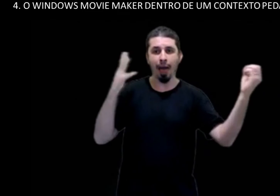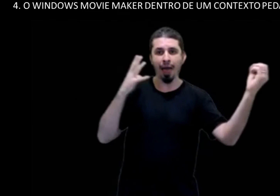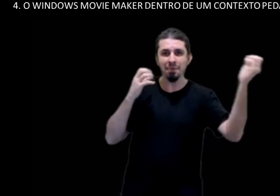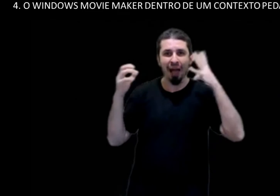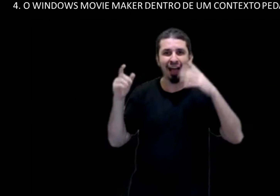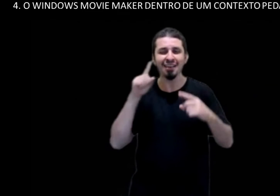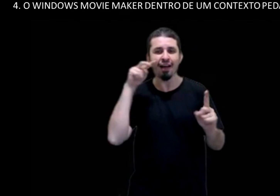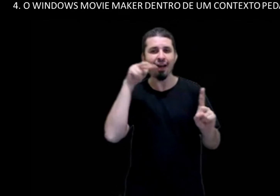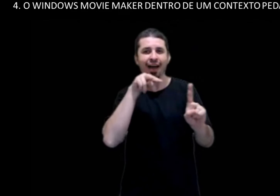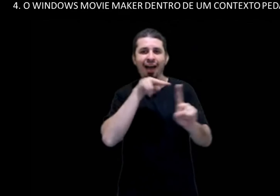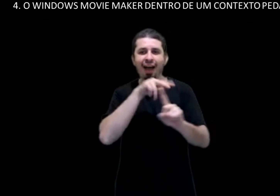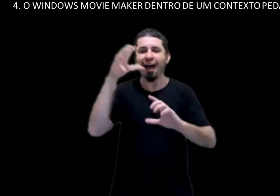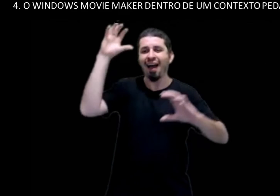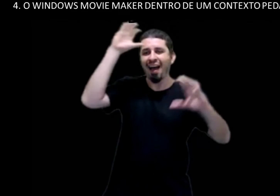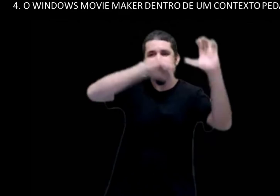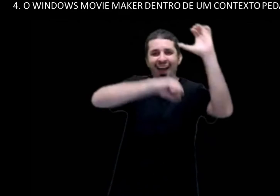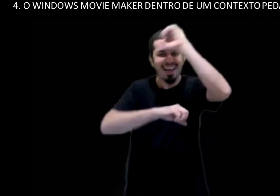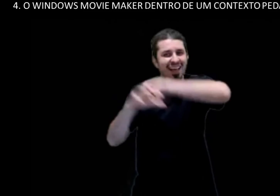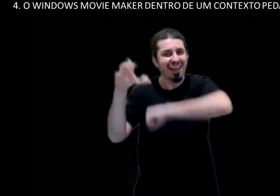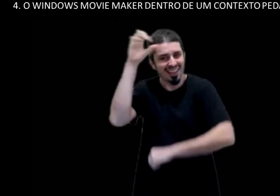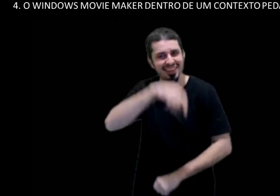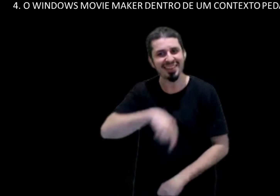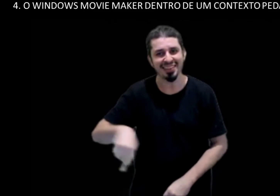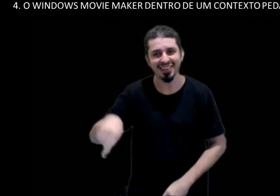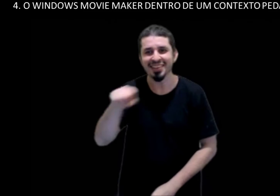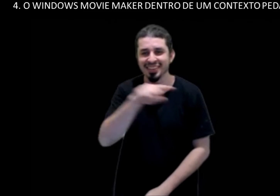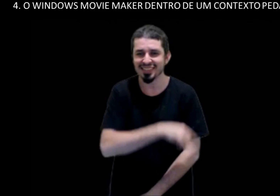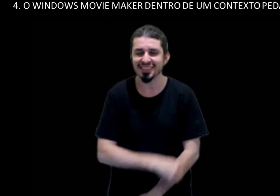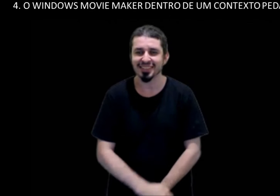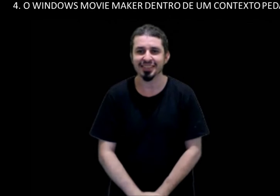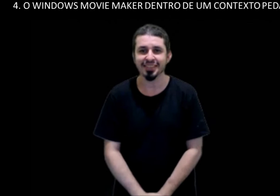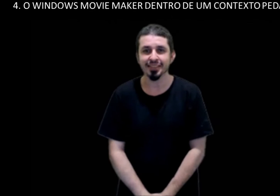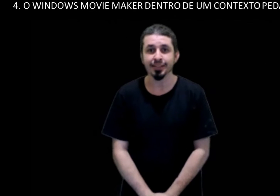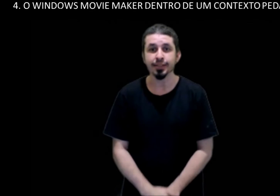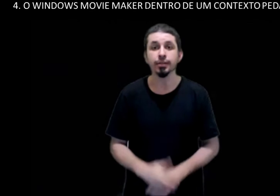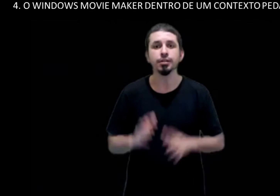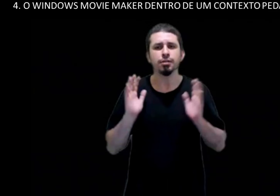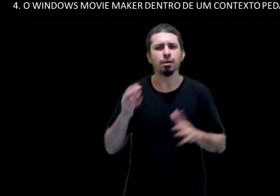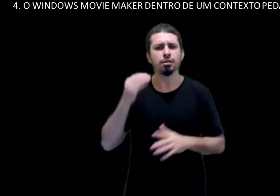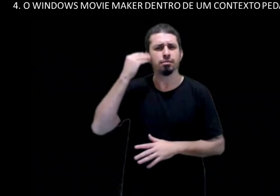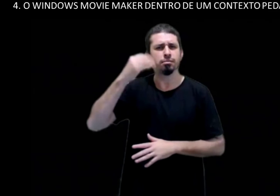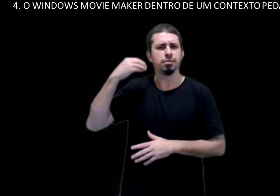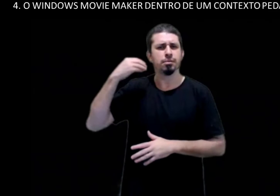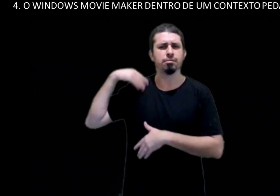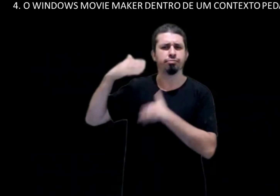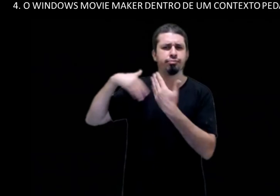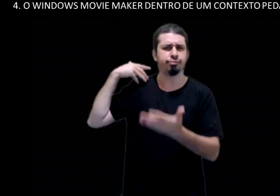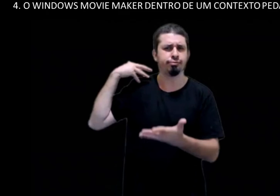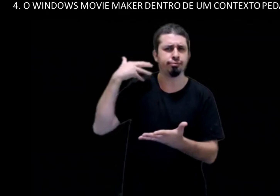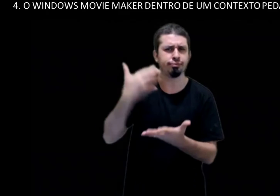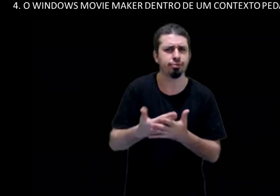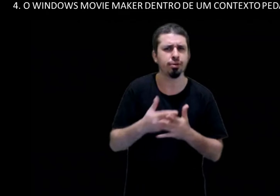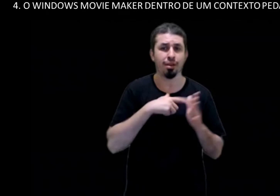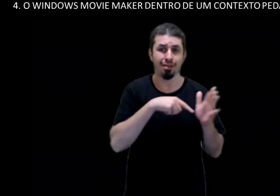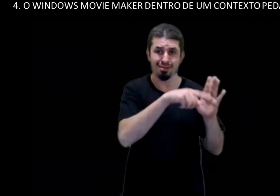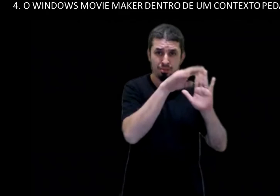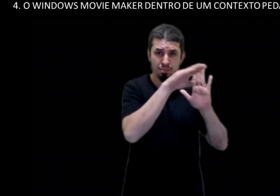dinâmica e diferenciada do objeto de aprendizagem a ser criado. A experiência mostra que este